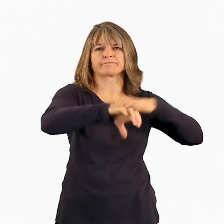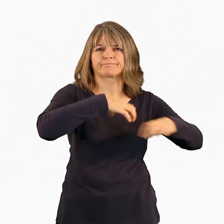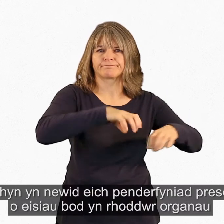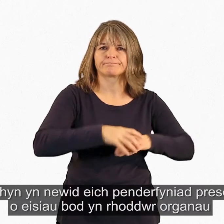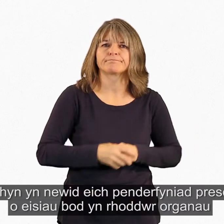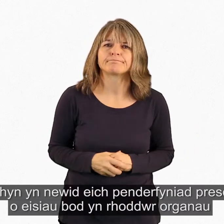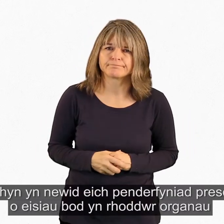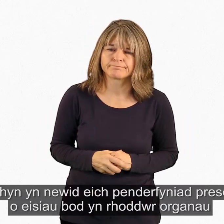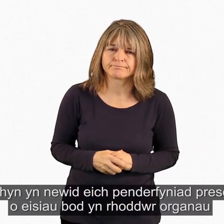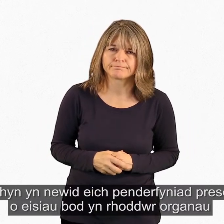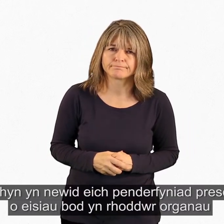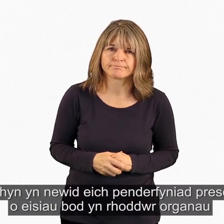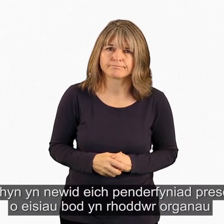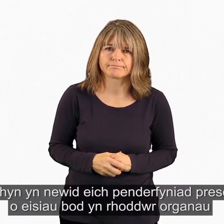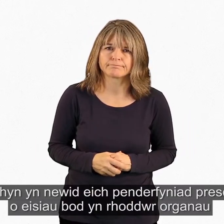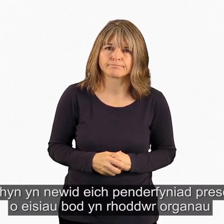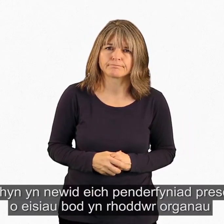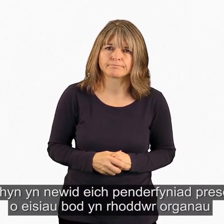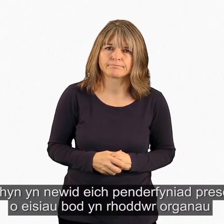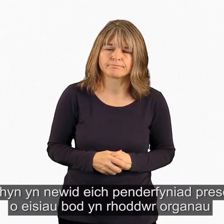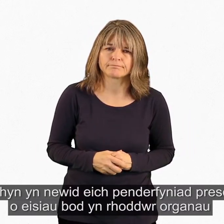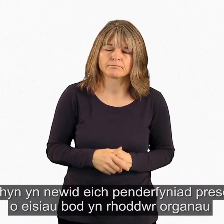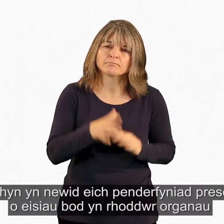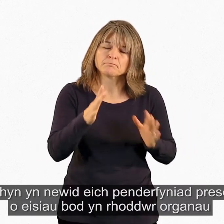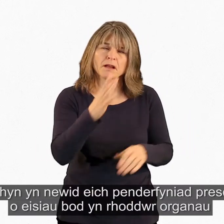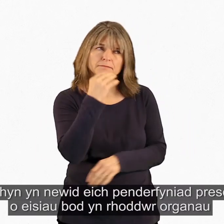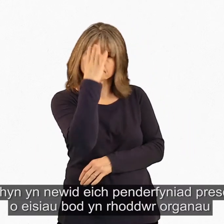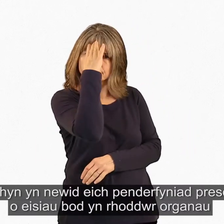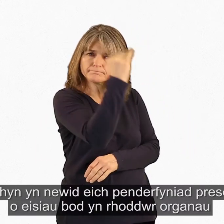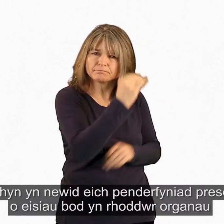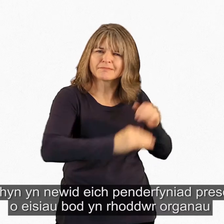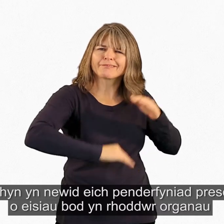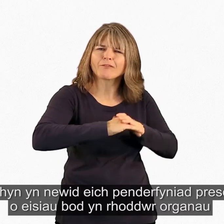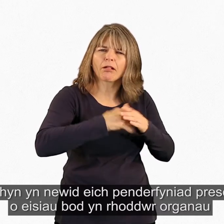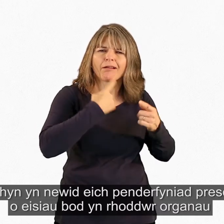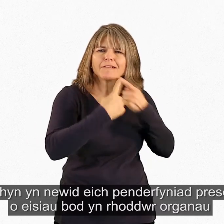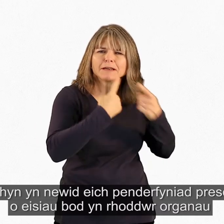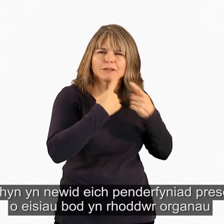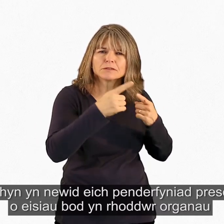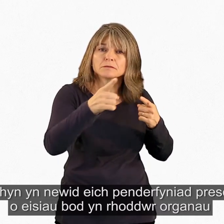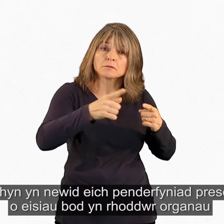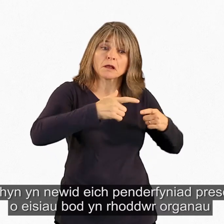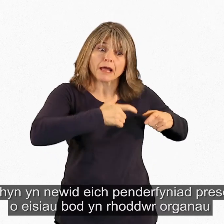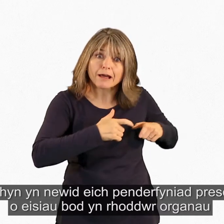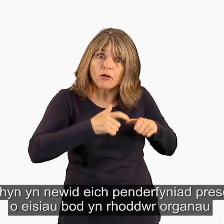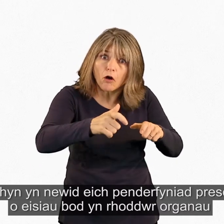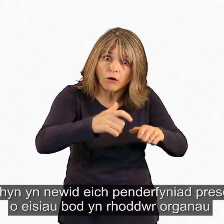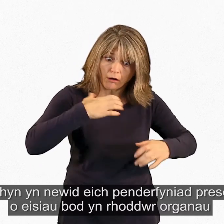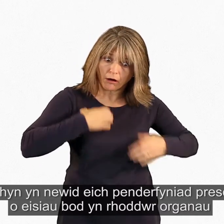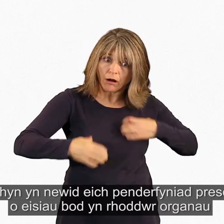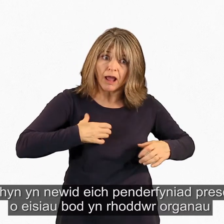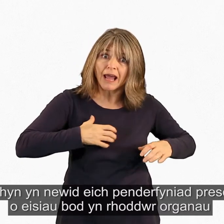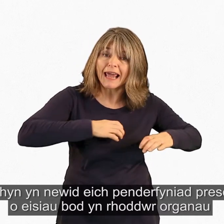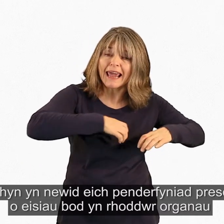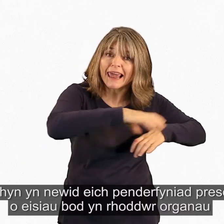Bydd hyn yn newid eich penderfyniad presennol o eisiau bod yn rhoddwyr organau i beidio a bod eisiau bod yn rhoddwyr organau